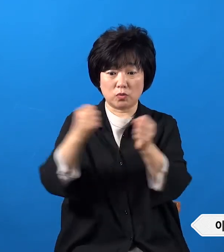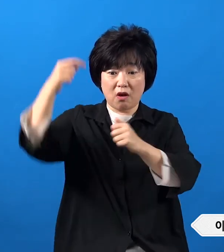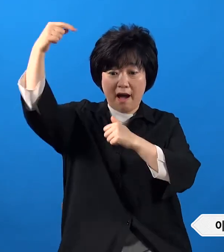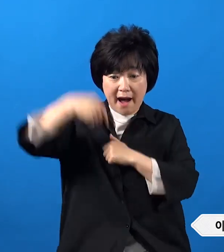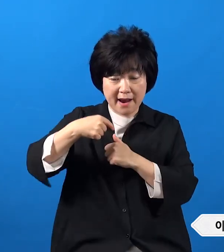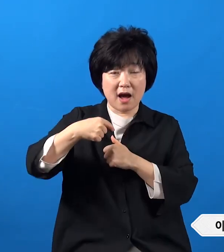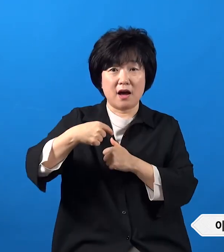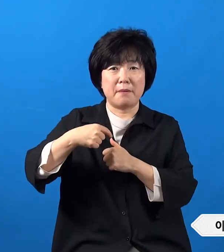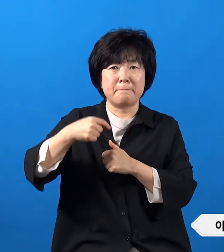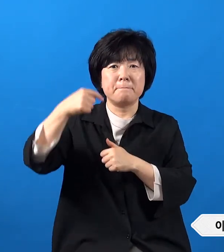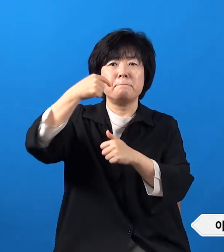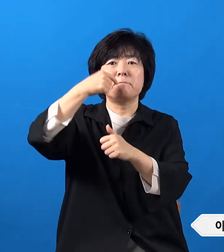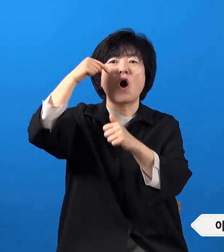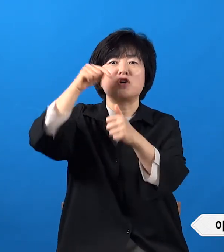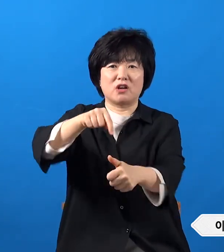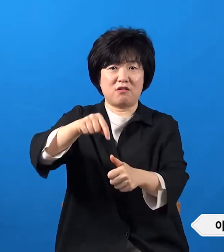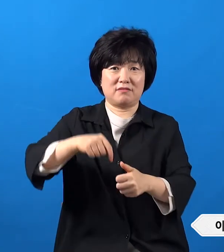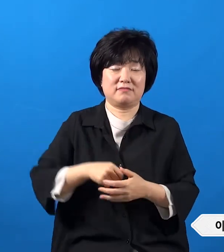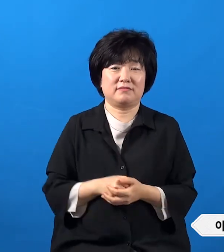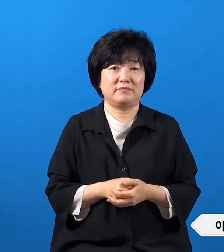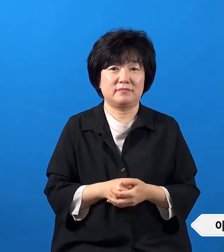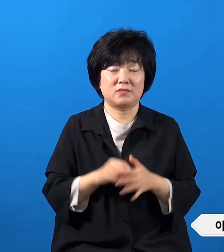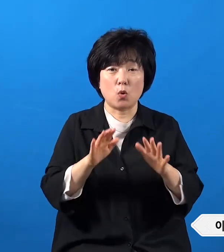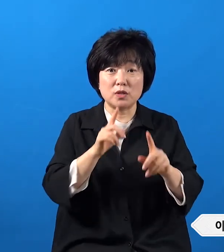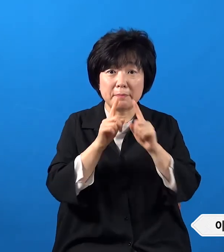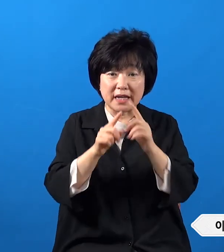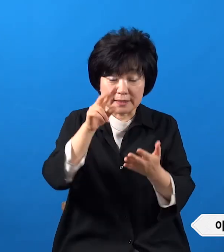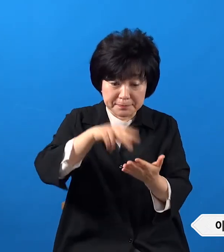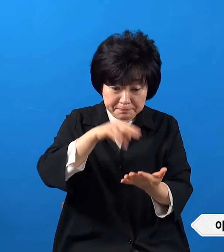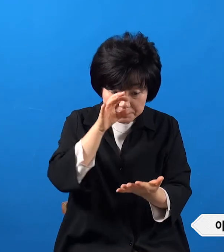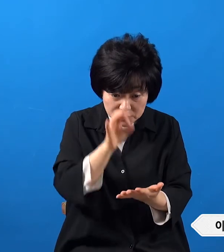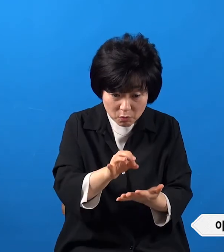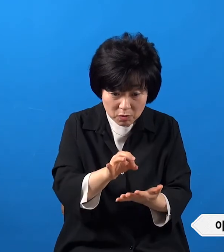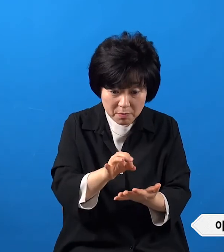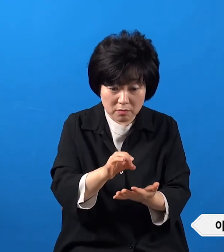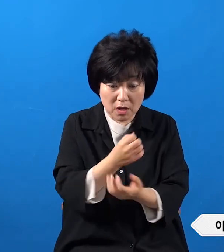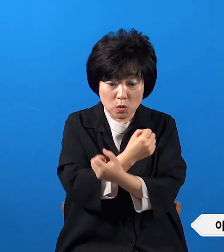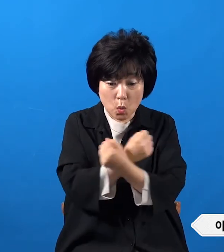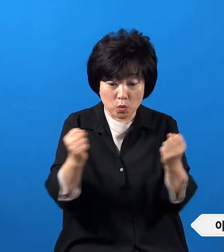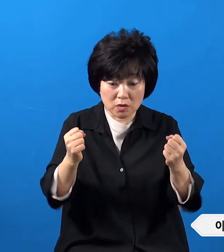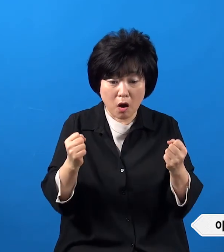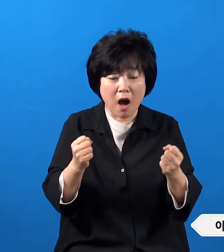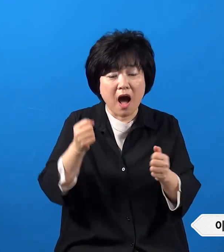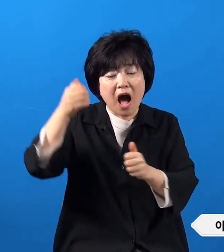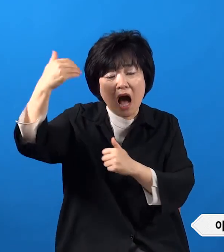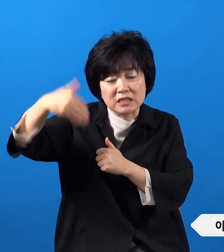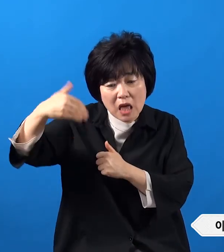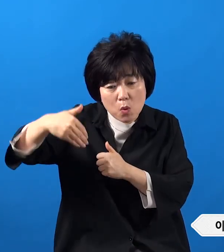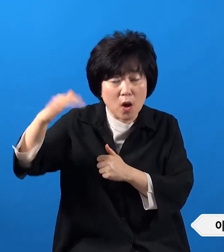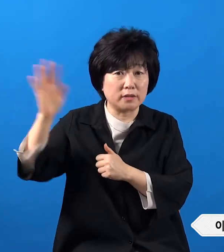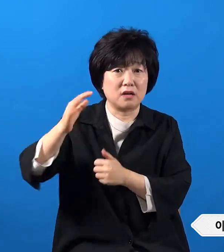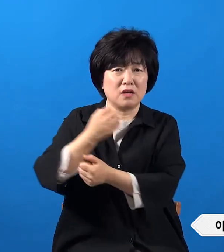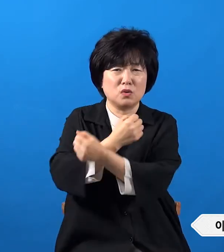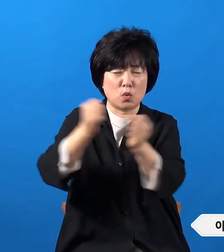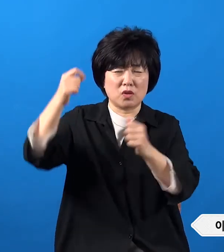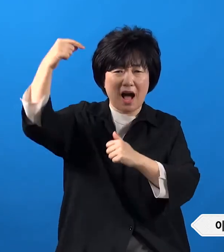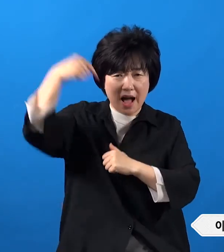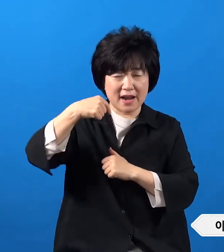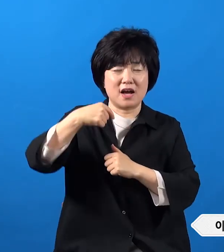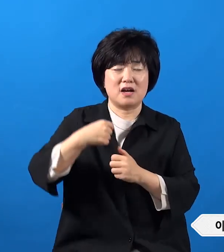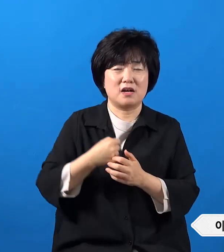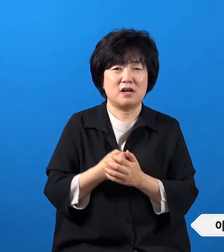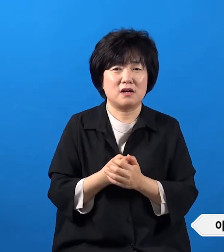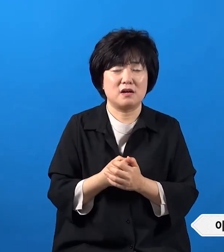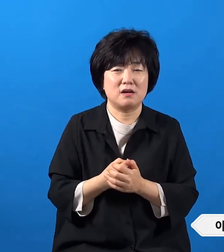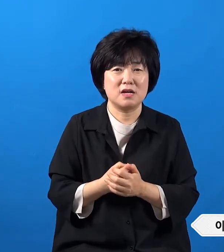명령임을 기억하고 순종해야 한다는 것. 오늘 본문에 의하면 용서는 명령입니다. 22절의 말씀을 다시 기억해